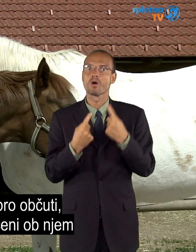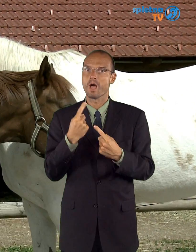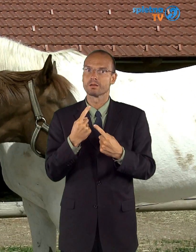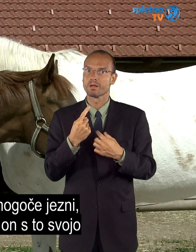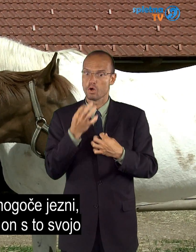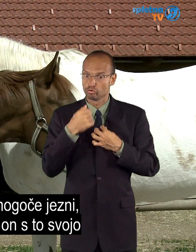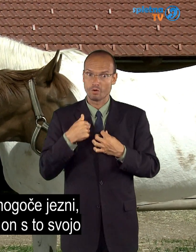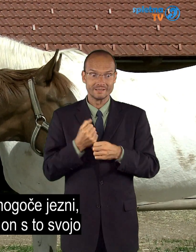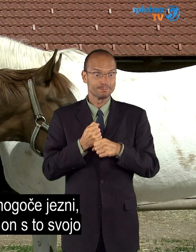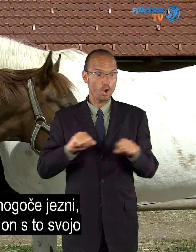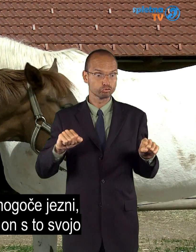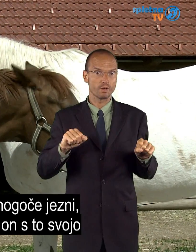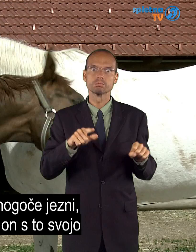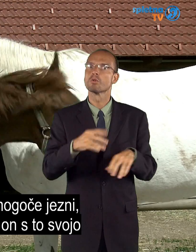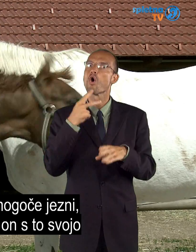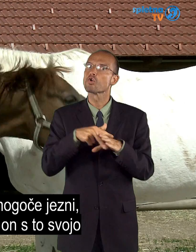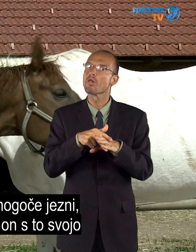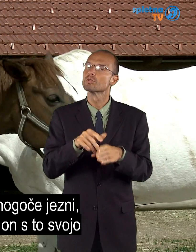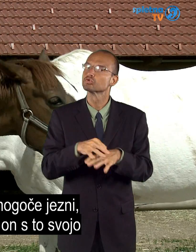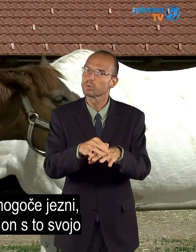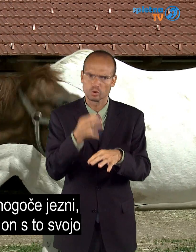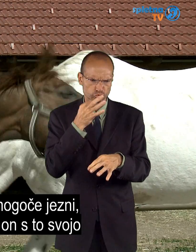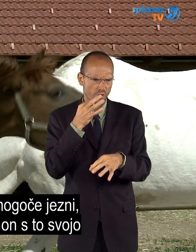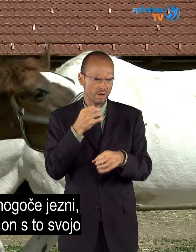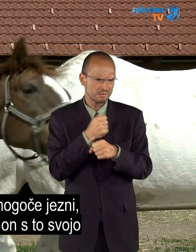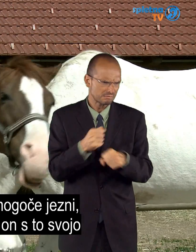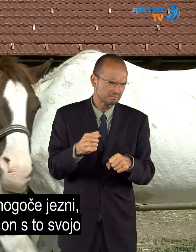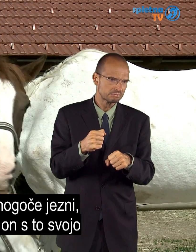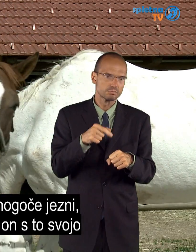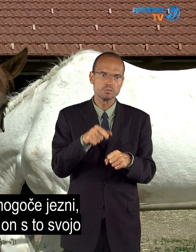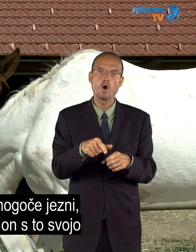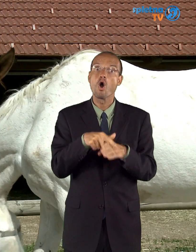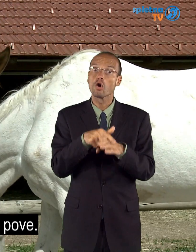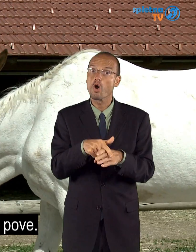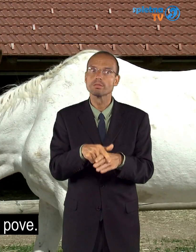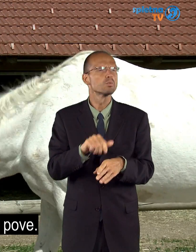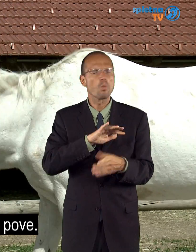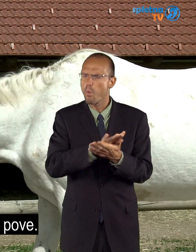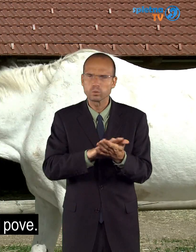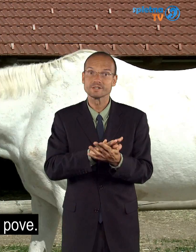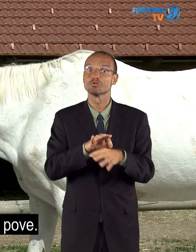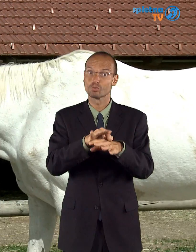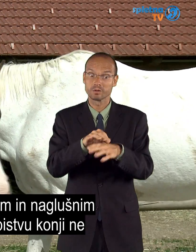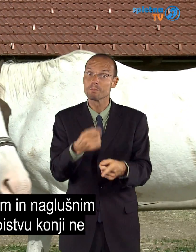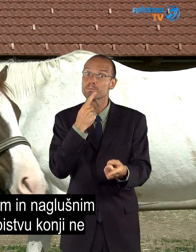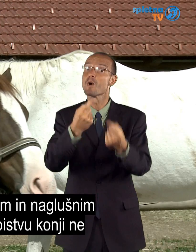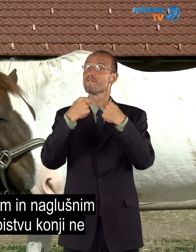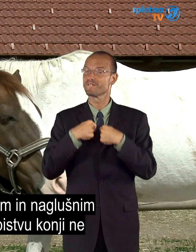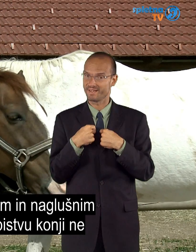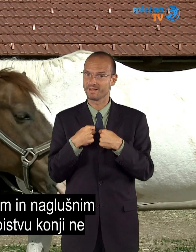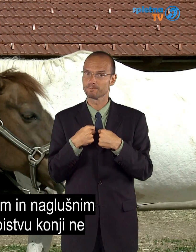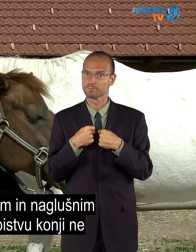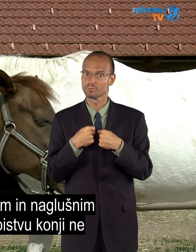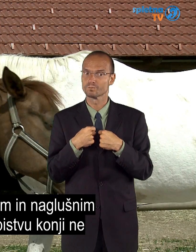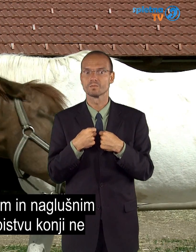njem, ali nas je strah, ali smo mogoče jezni, napeti. In v bistvu ona to svojo govorico tudi pove. Se mi zdi, da pri